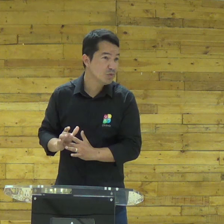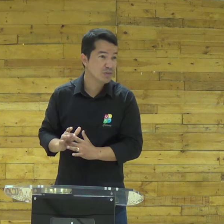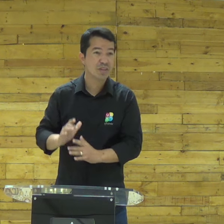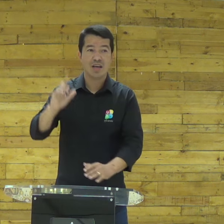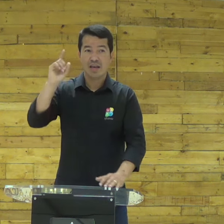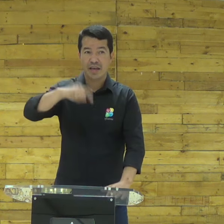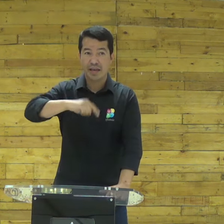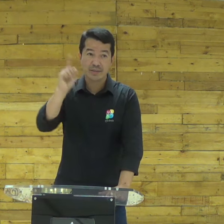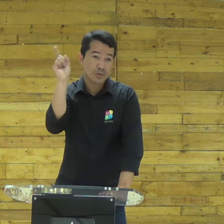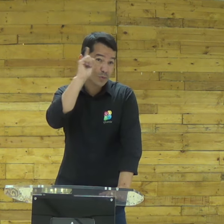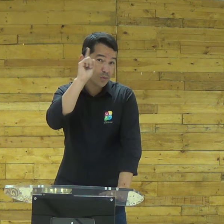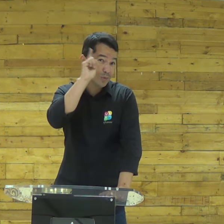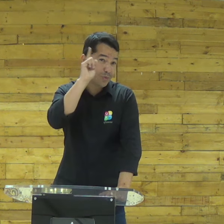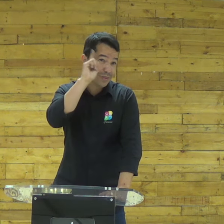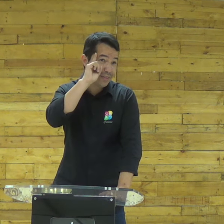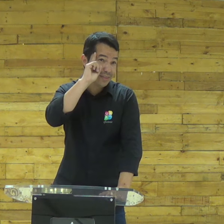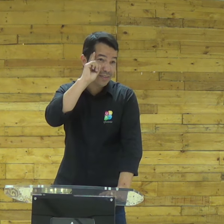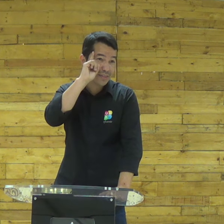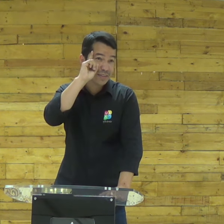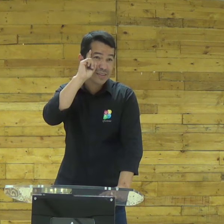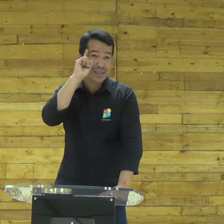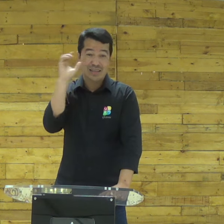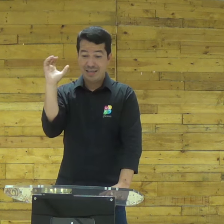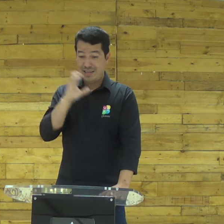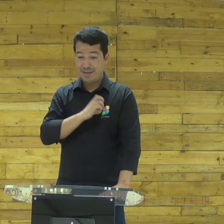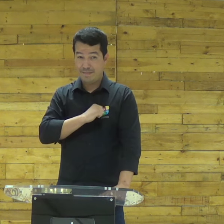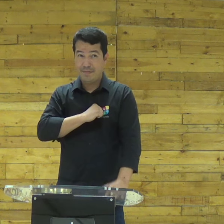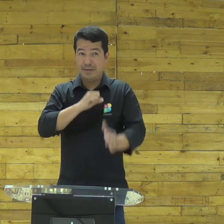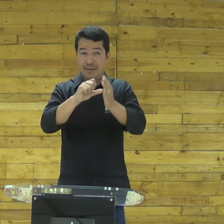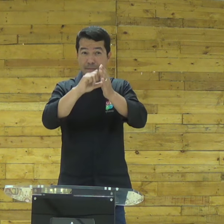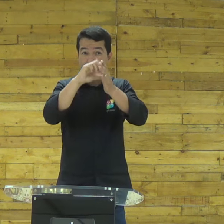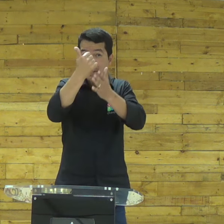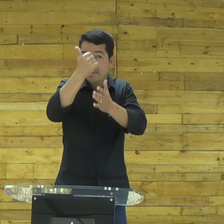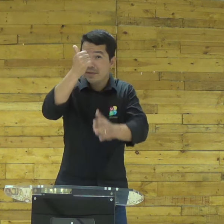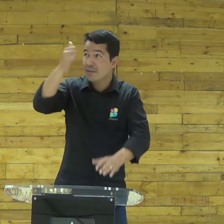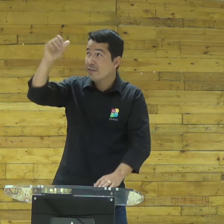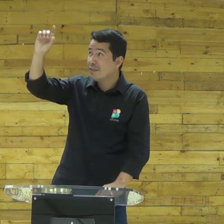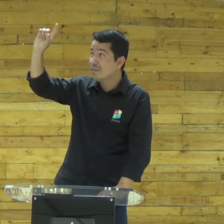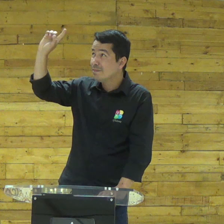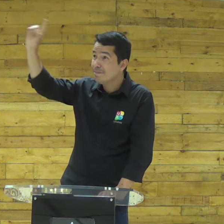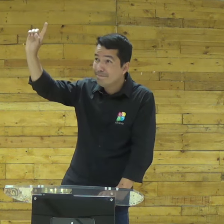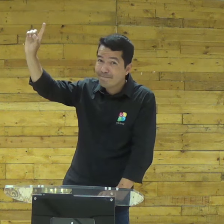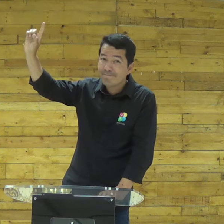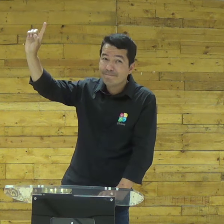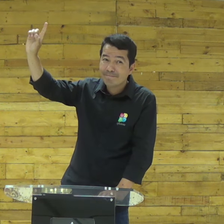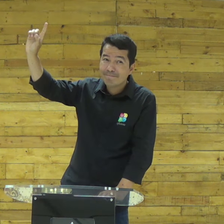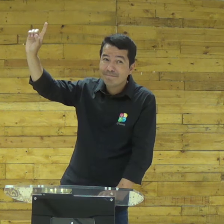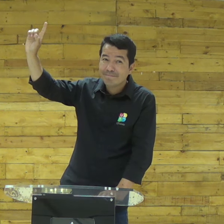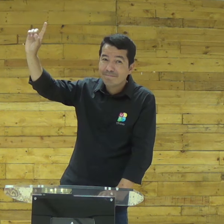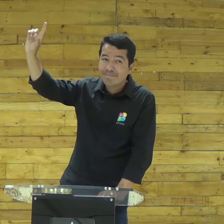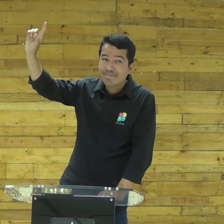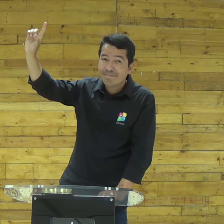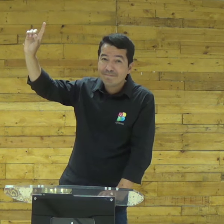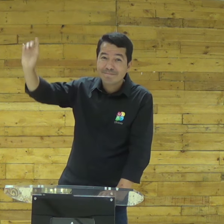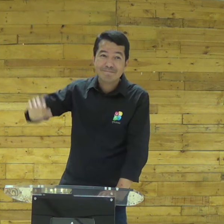de Jesus é todos os dias amar primeiro lugar a